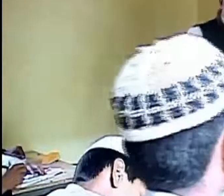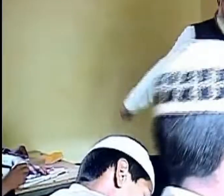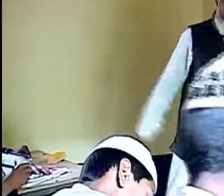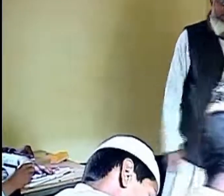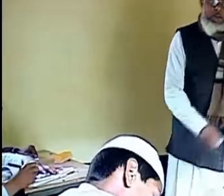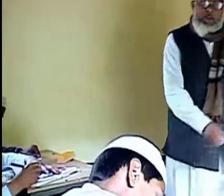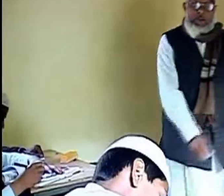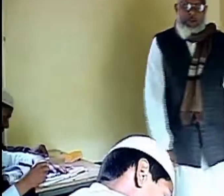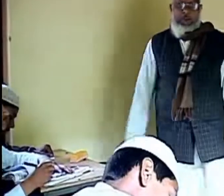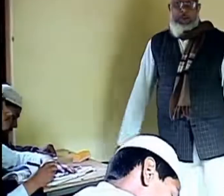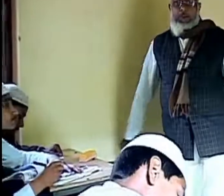मिलता फिर